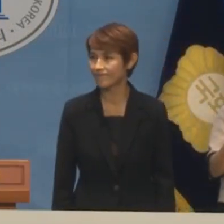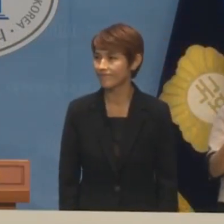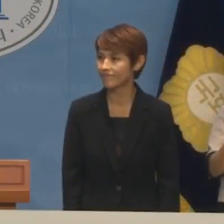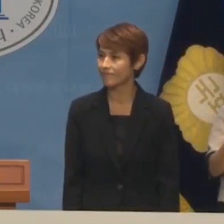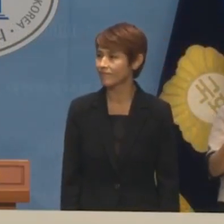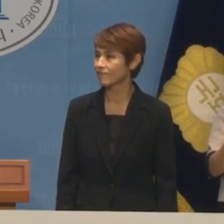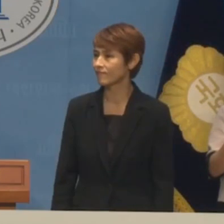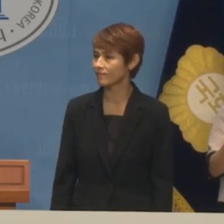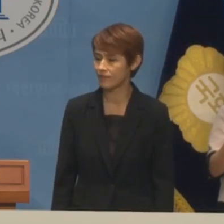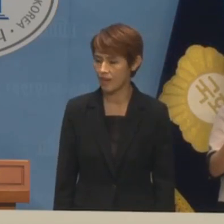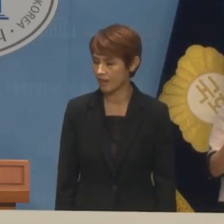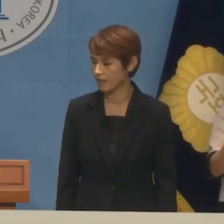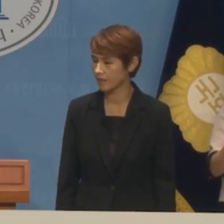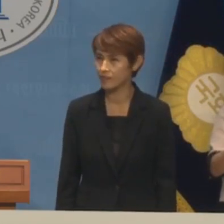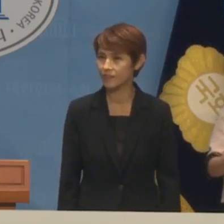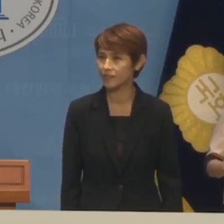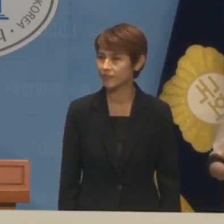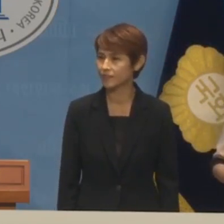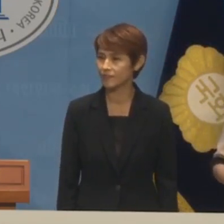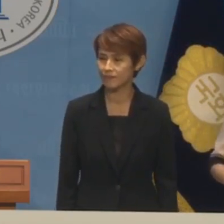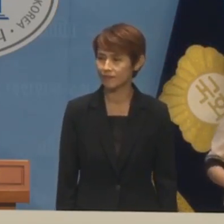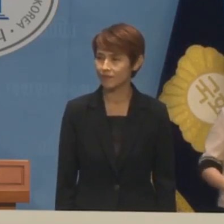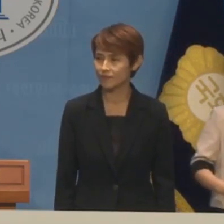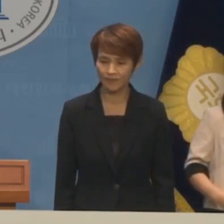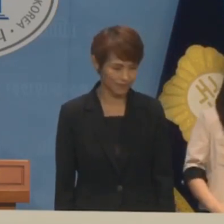예, 기다릴게요.